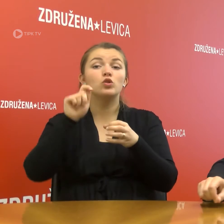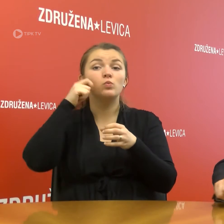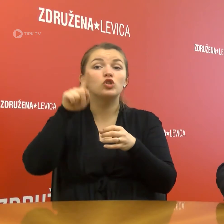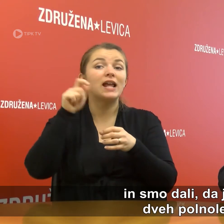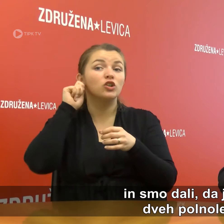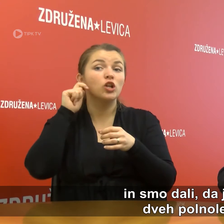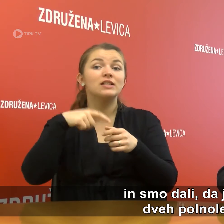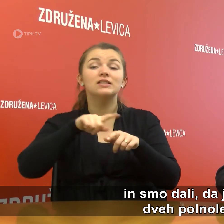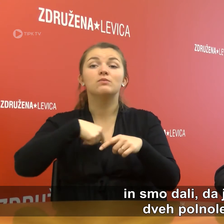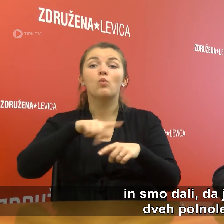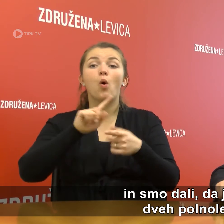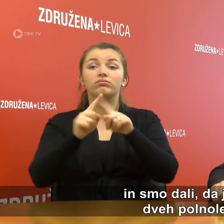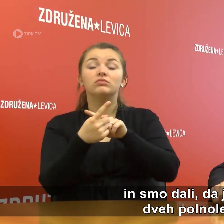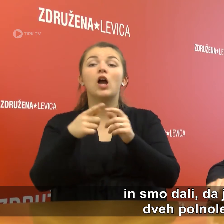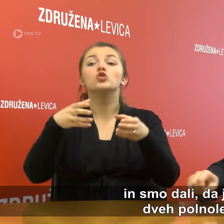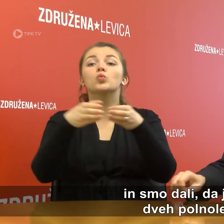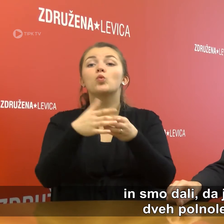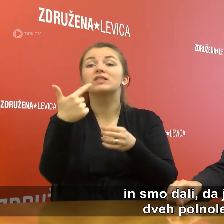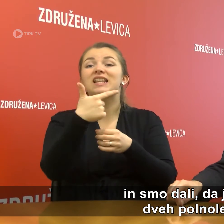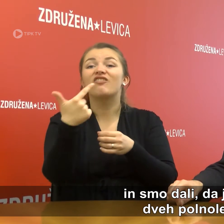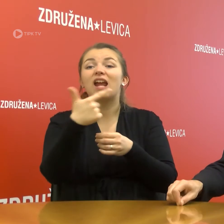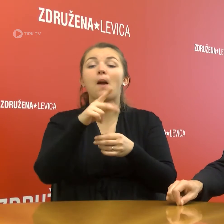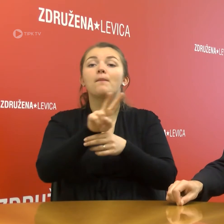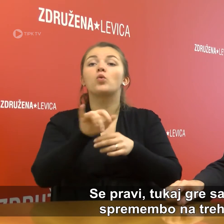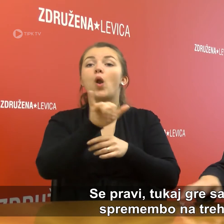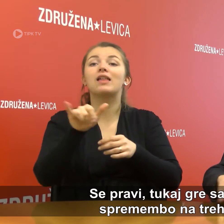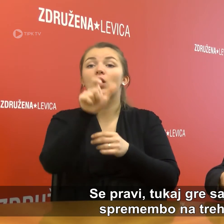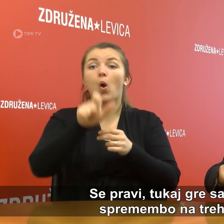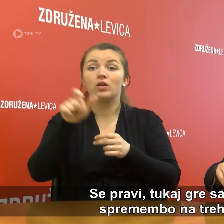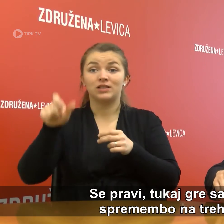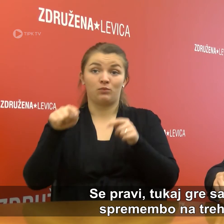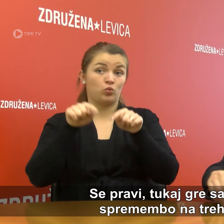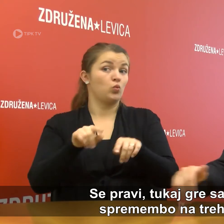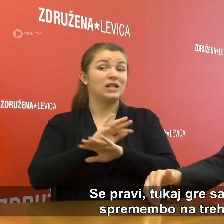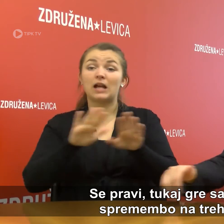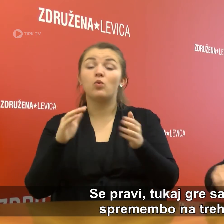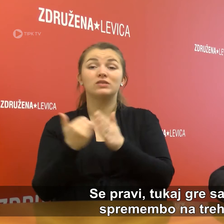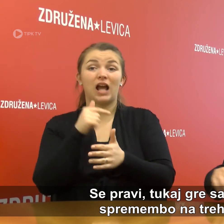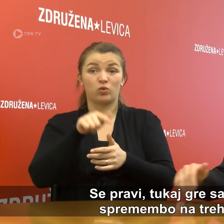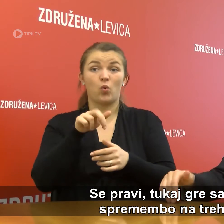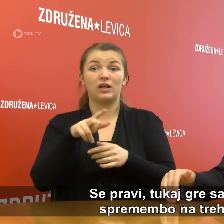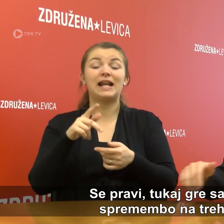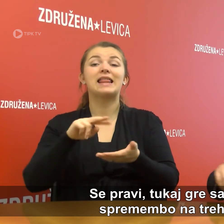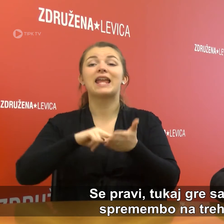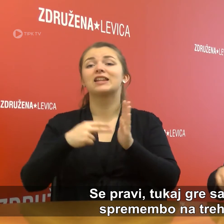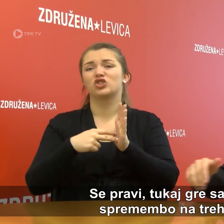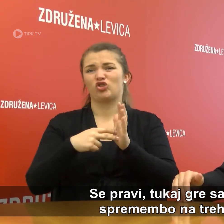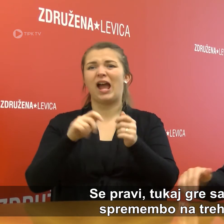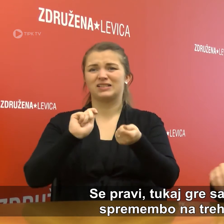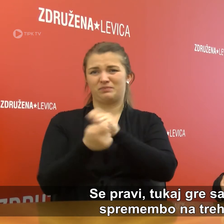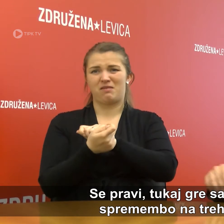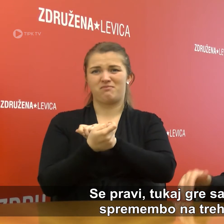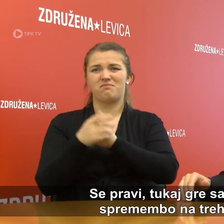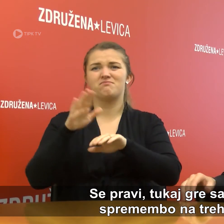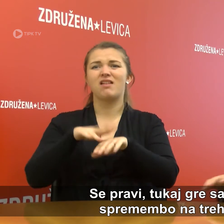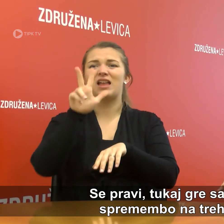žene in smo dali, da je to skupnost dveh polnoletnih oseb. Se pravi, tukaj gre samo za to tehnično spremembo